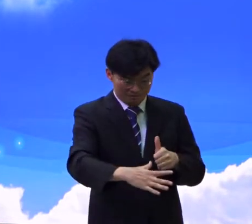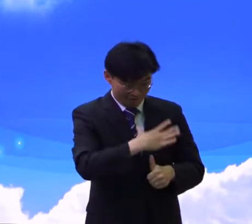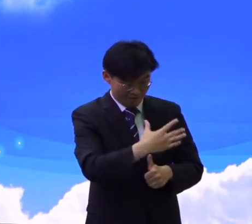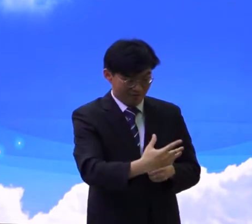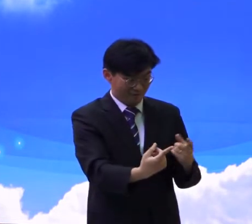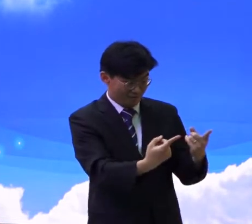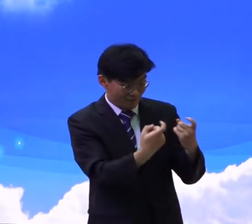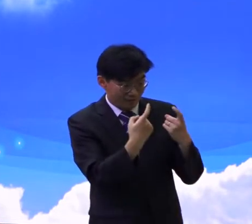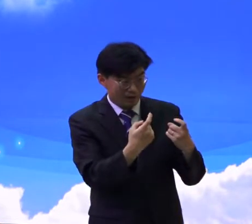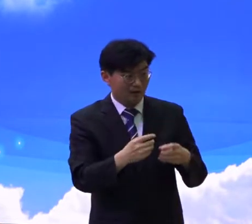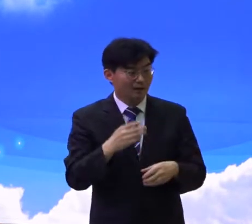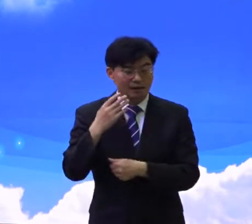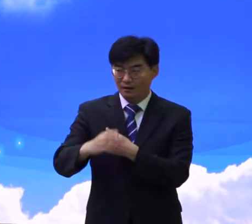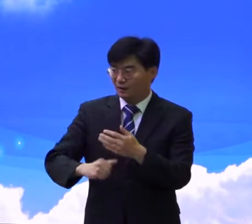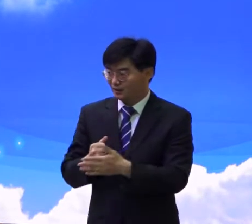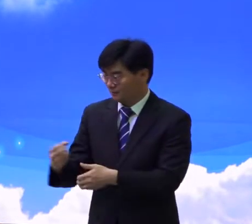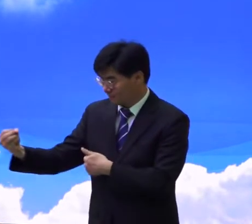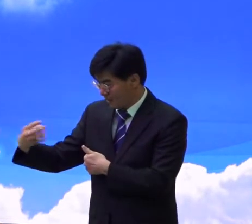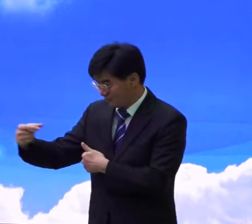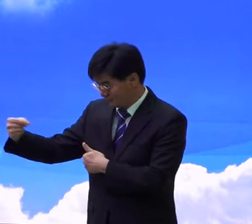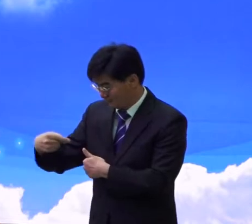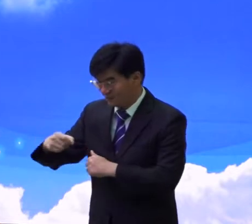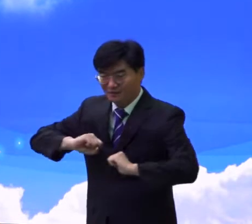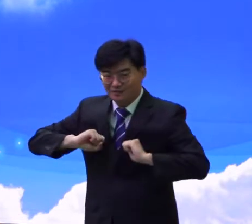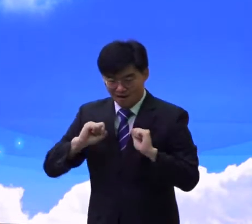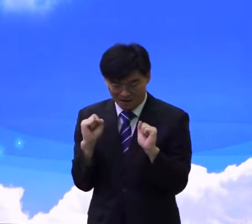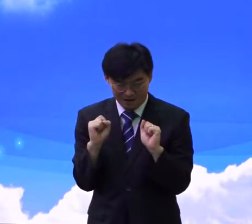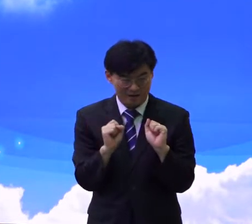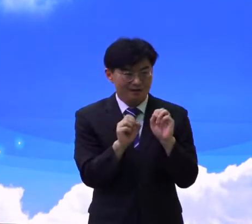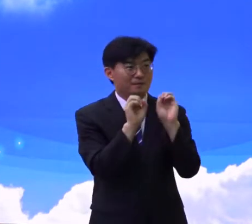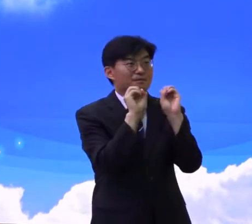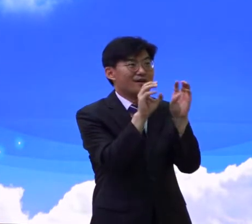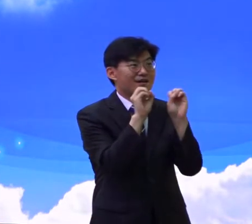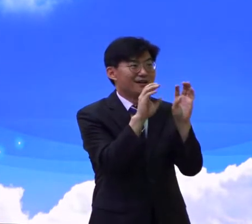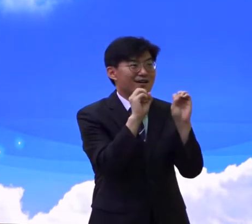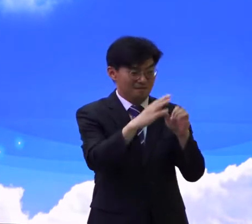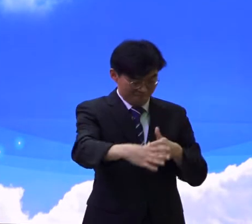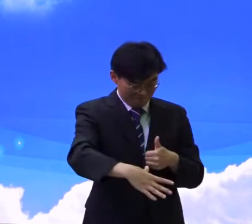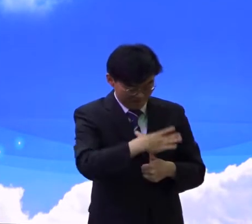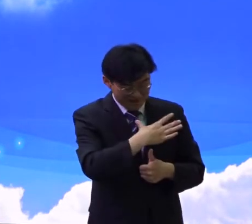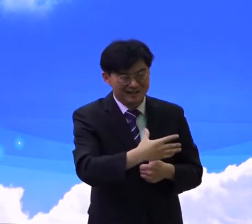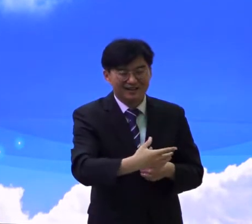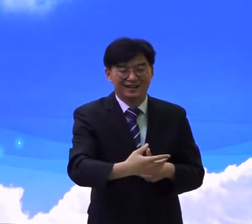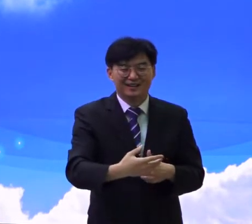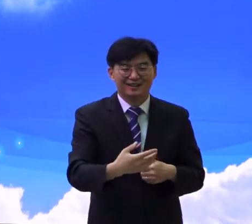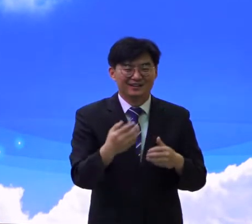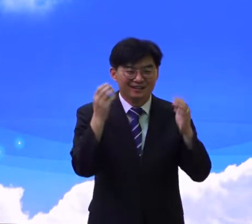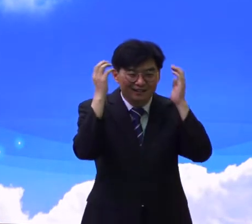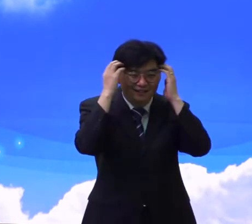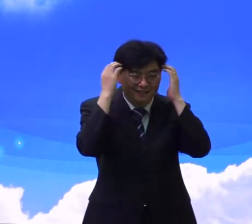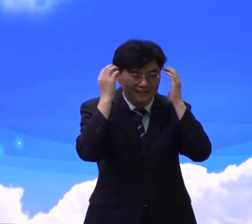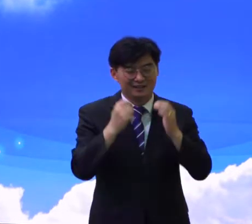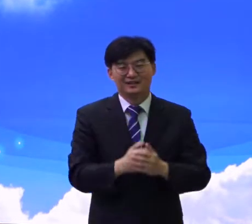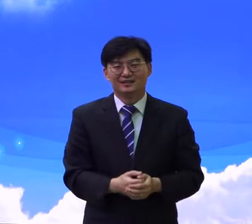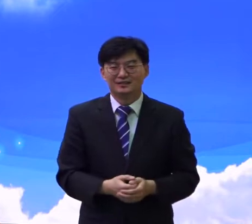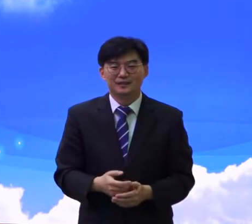12장 바로 앞에 11장까지 내용이 예레미야가 그의 고향 아나돗이라는